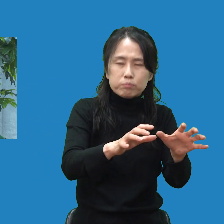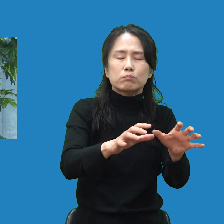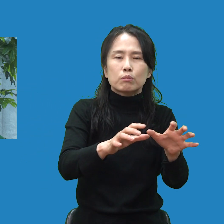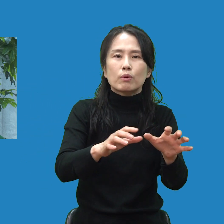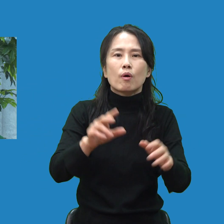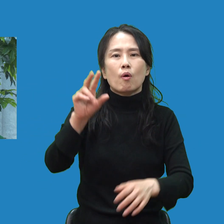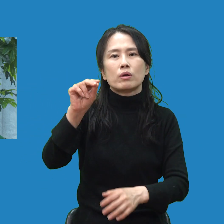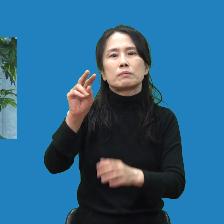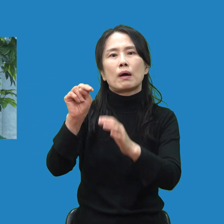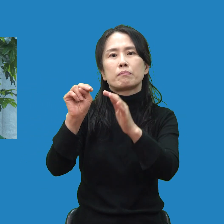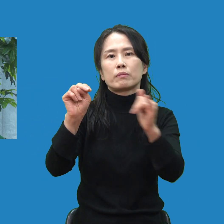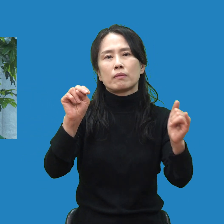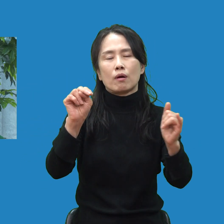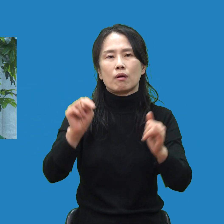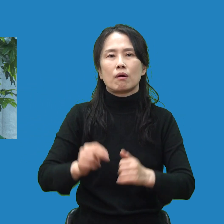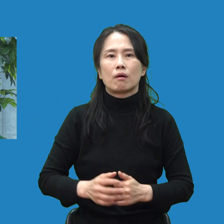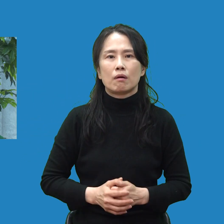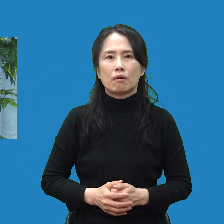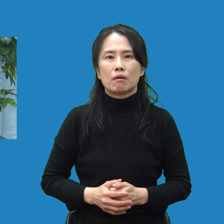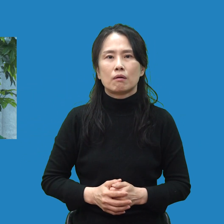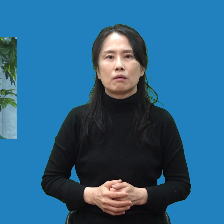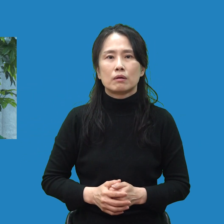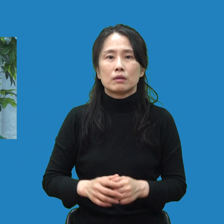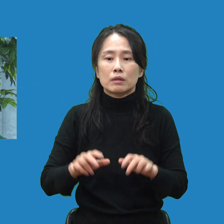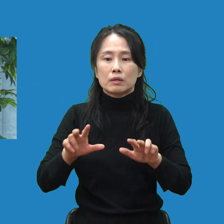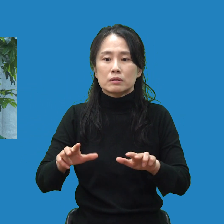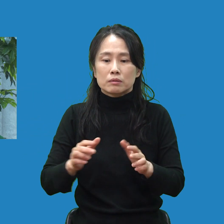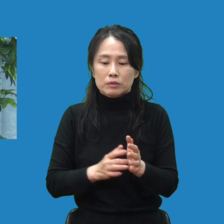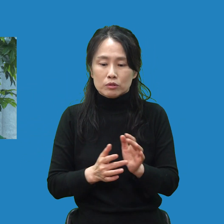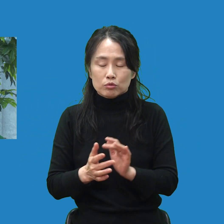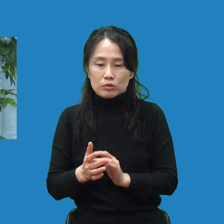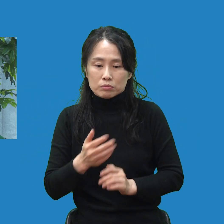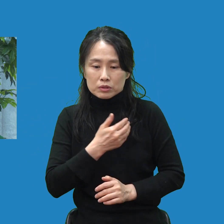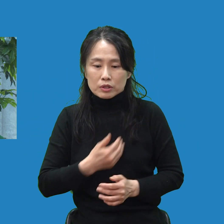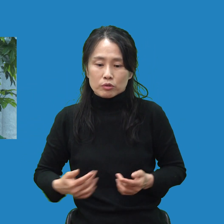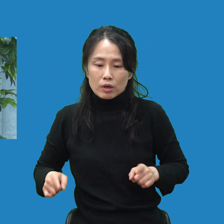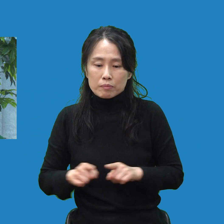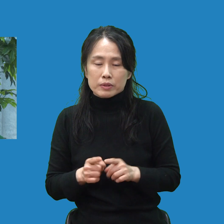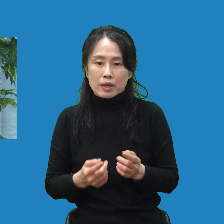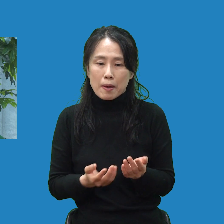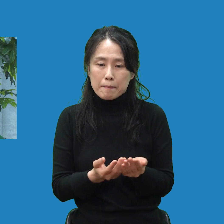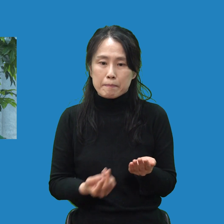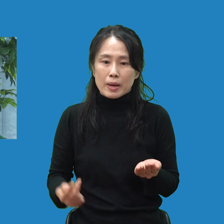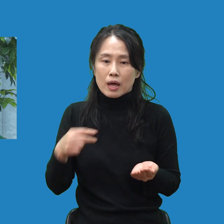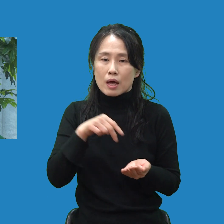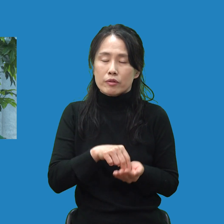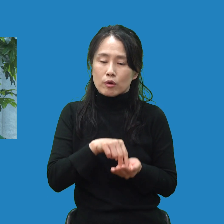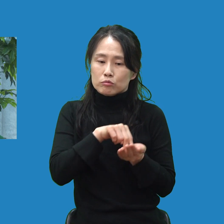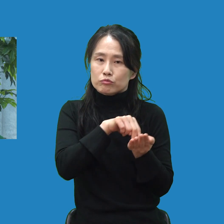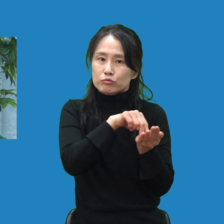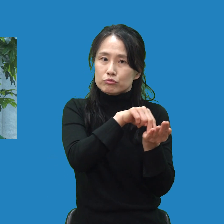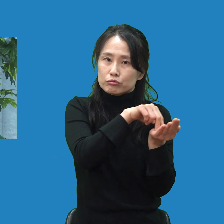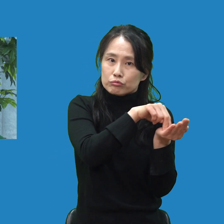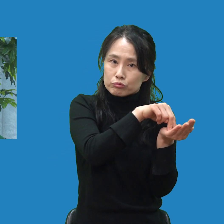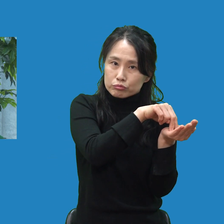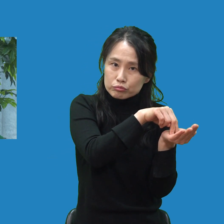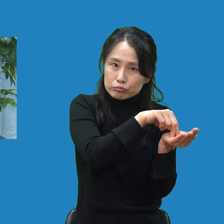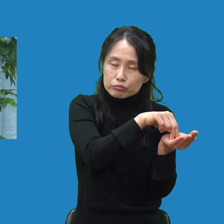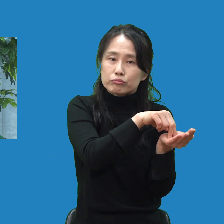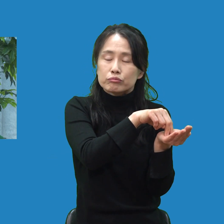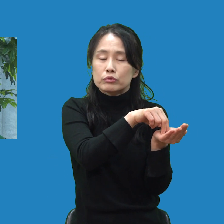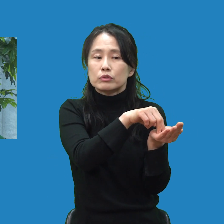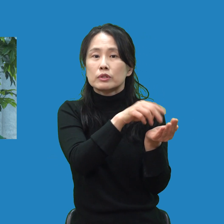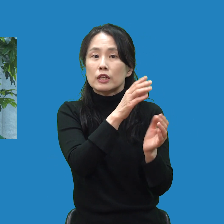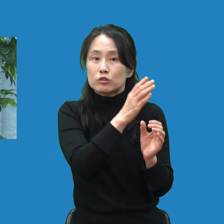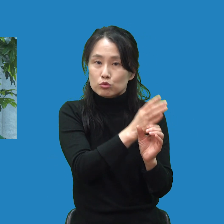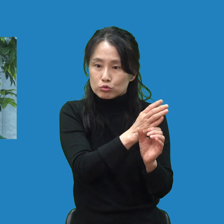이런 상황이에요. 예수님 배 타고 제자들과 함께 이제 서쪽 동쪽으로 가서 베세다